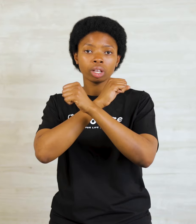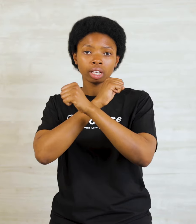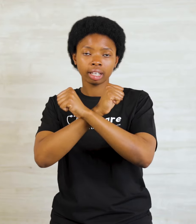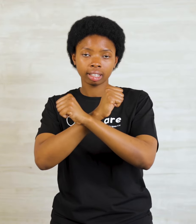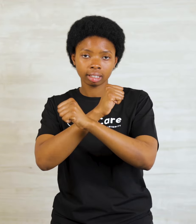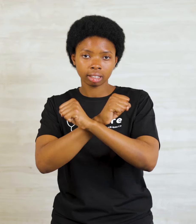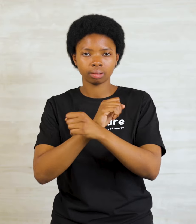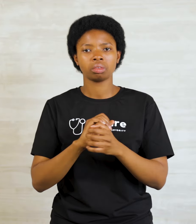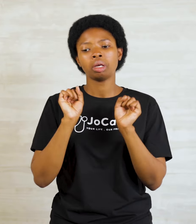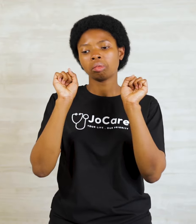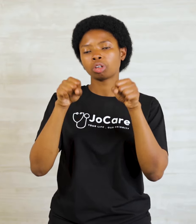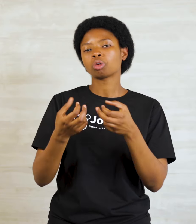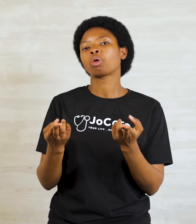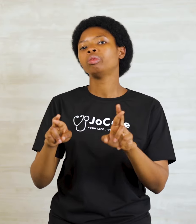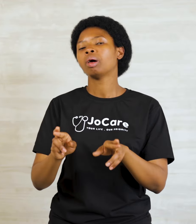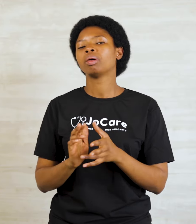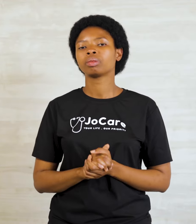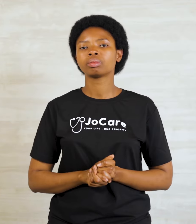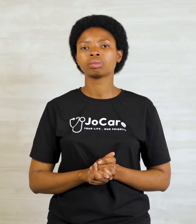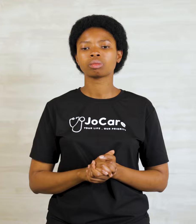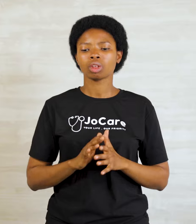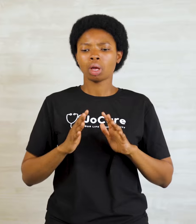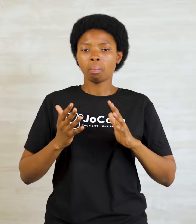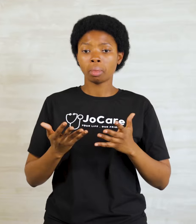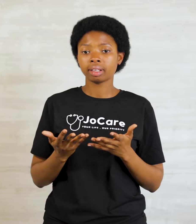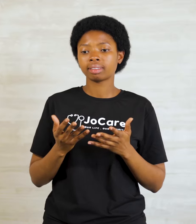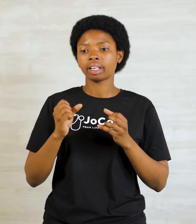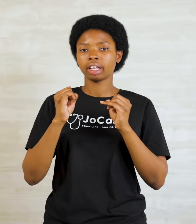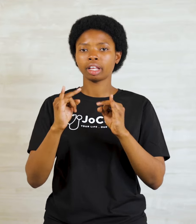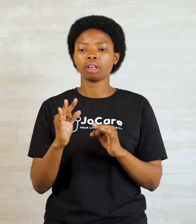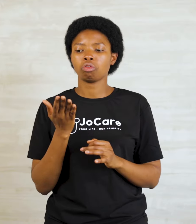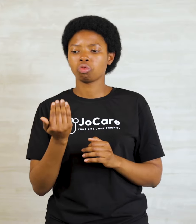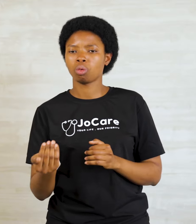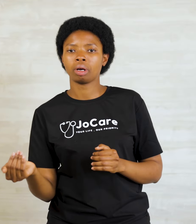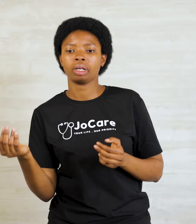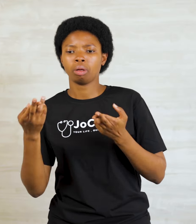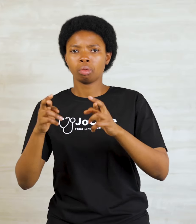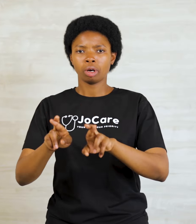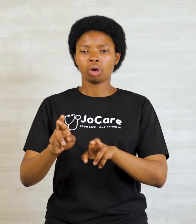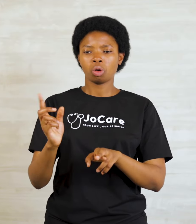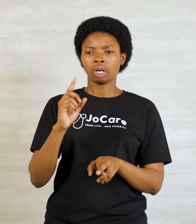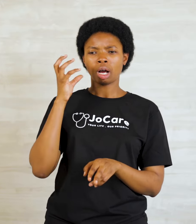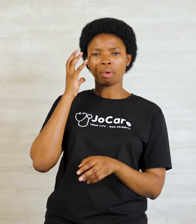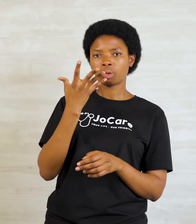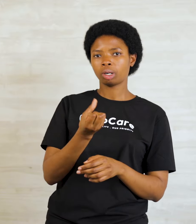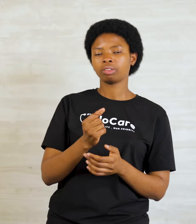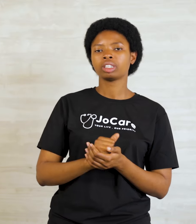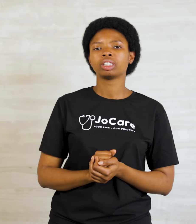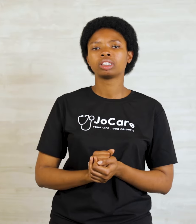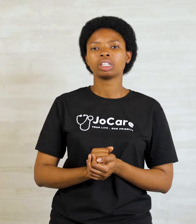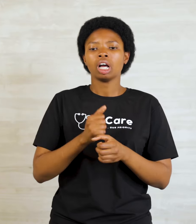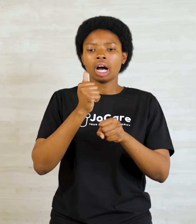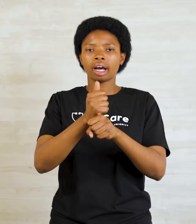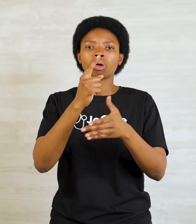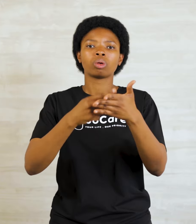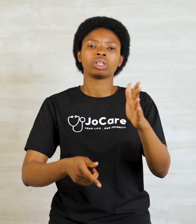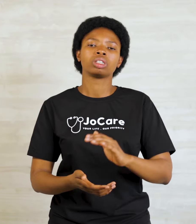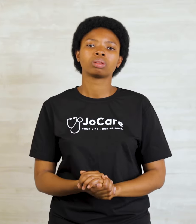kuko birashoboka cyane ko byamubaho ese niba bimubayeho utaramuhaye amakuru aramenya byitwaramo gute ni hahandi usanga yagiye mu